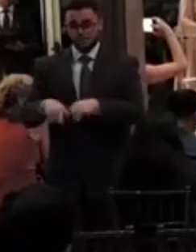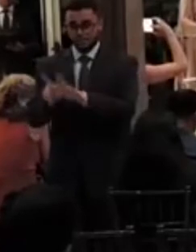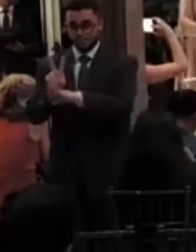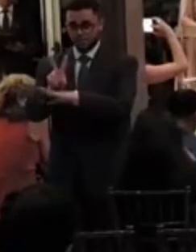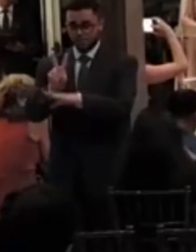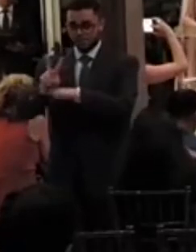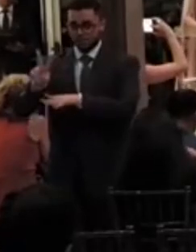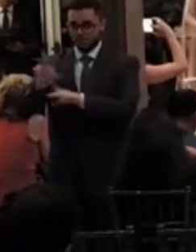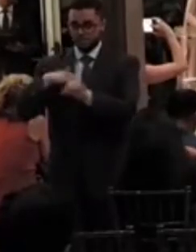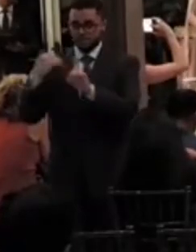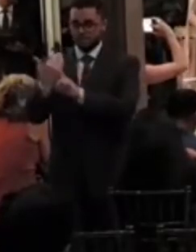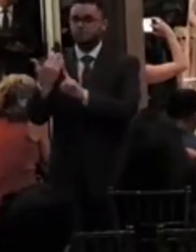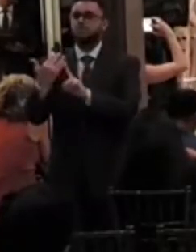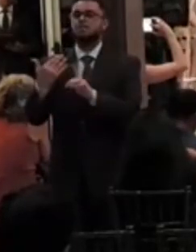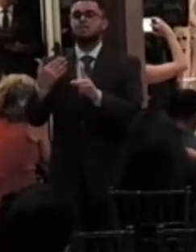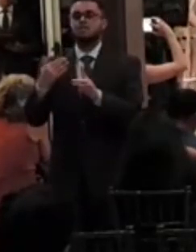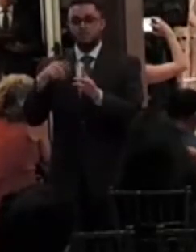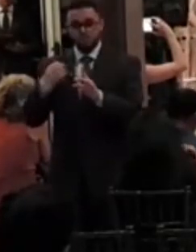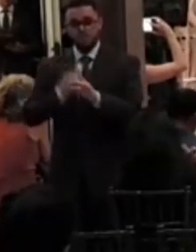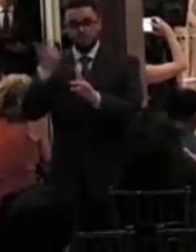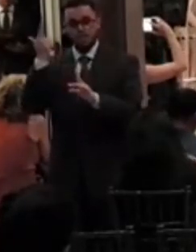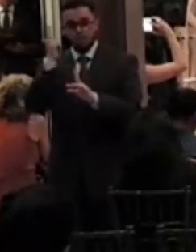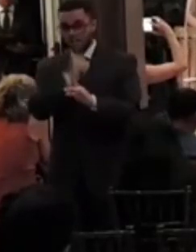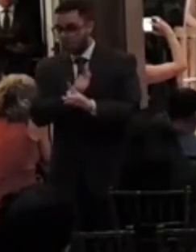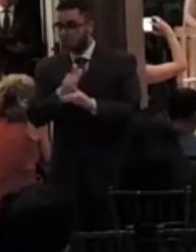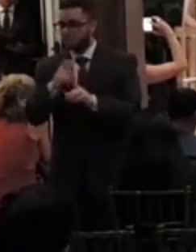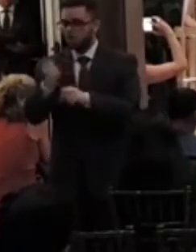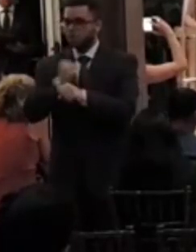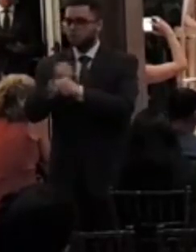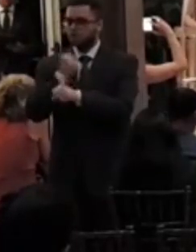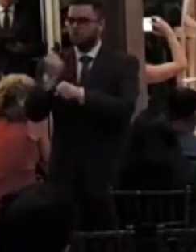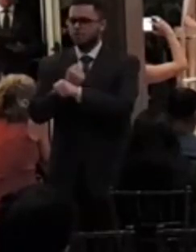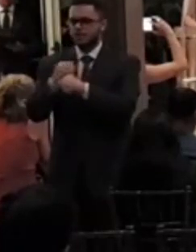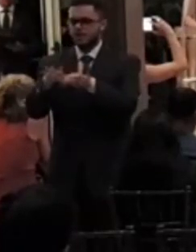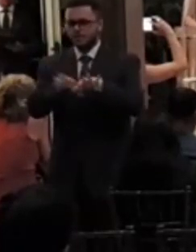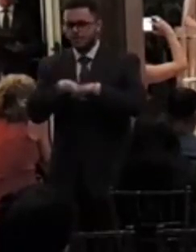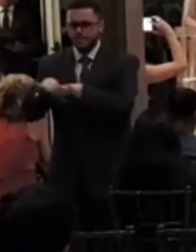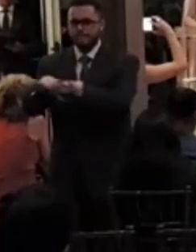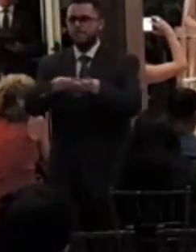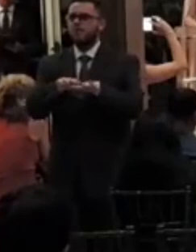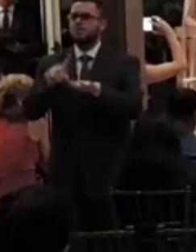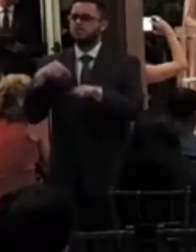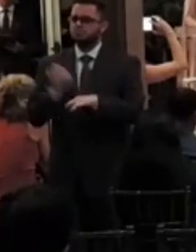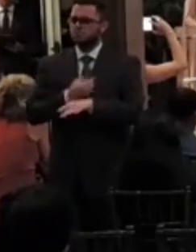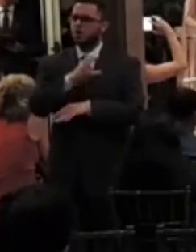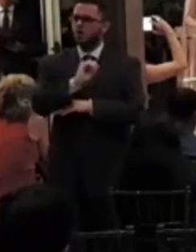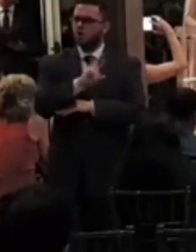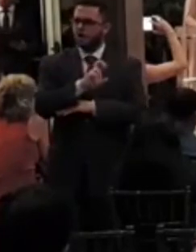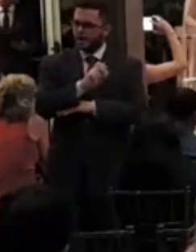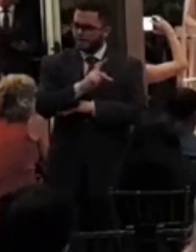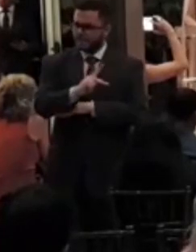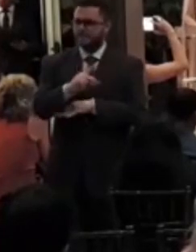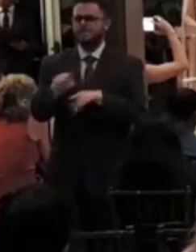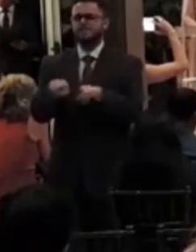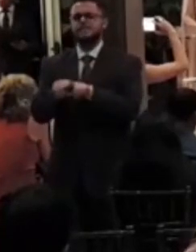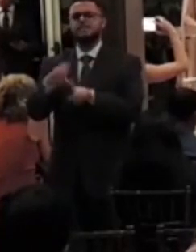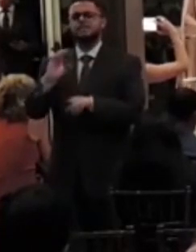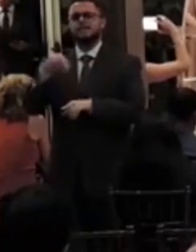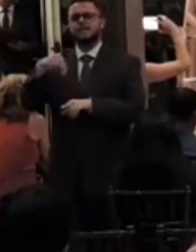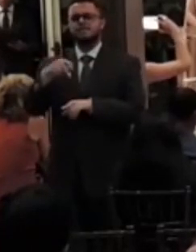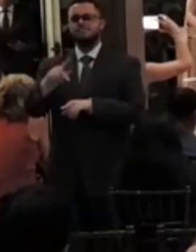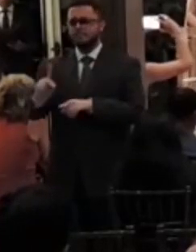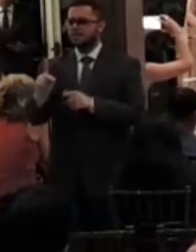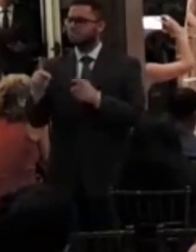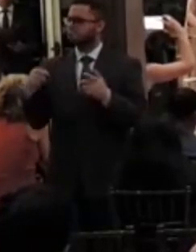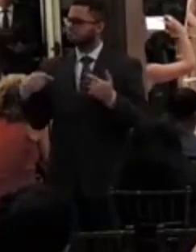social. Ousamos construir de forma democrática. Somos COREP, somos CNP, somos